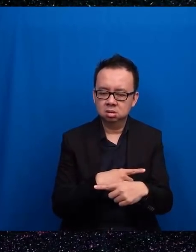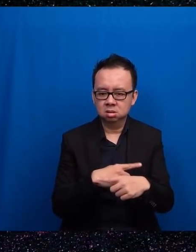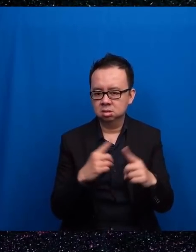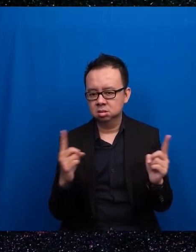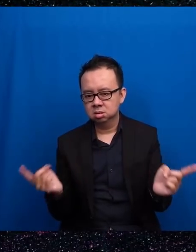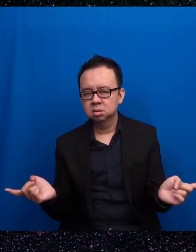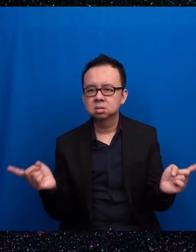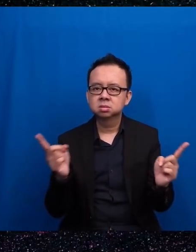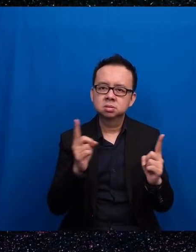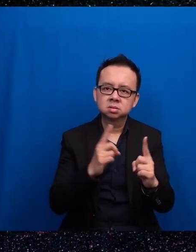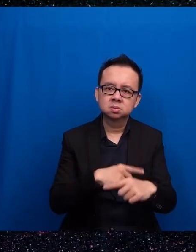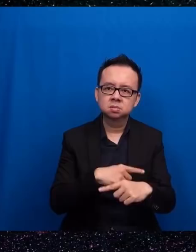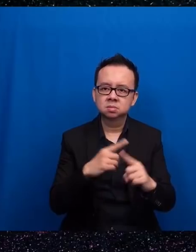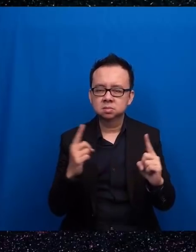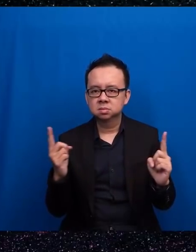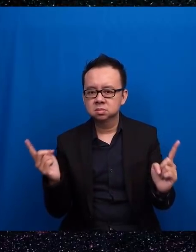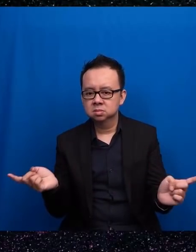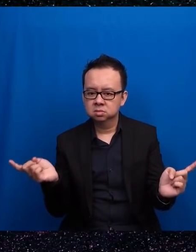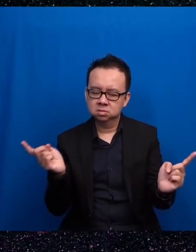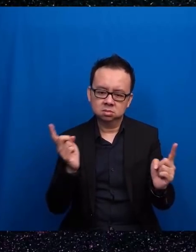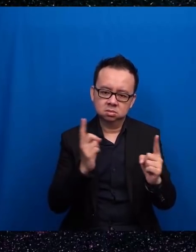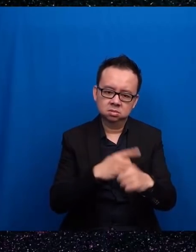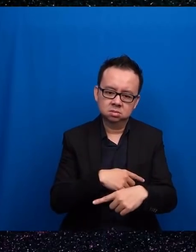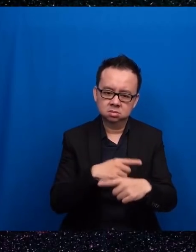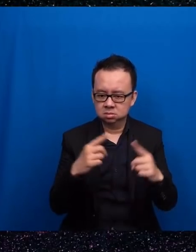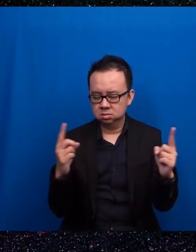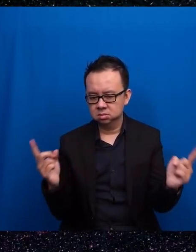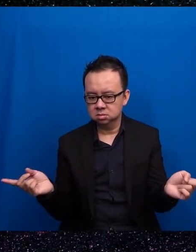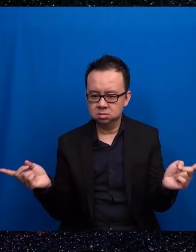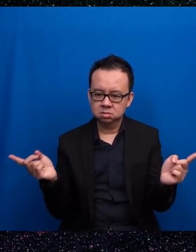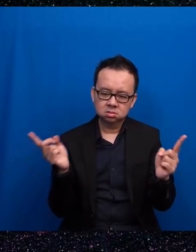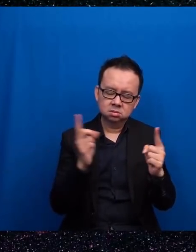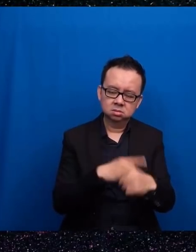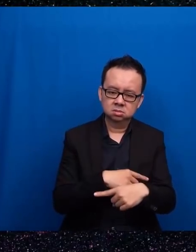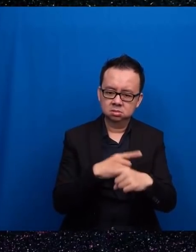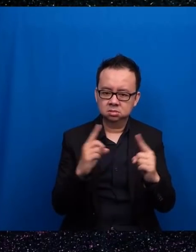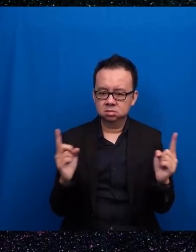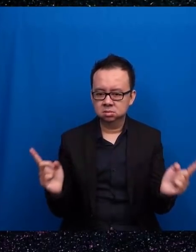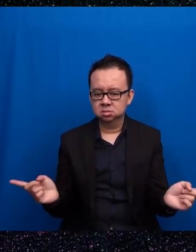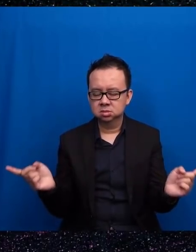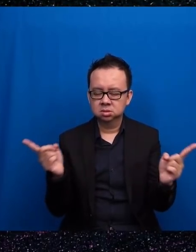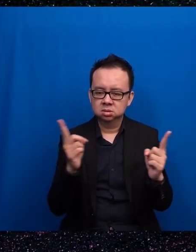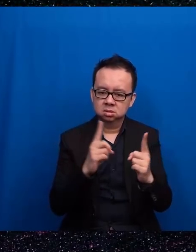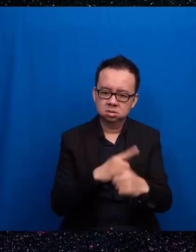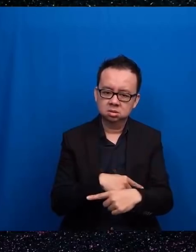Hinanamatakama paralabatakaya shananamatakama shananam. Hinananaya sunaya se.